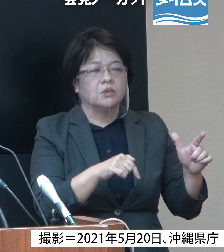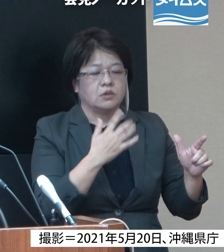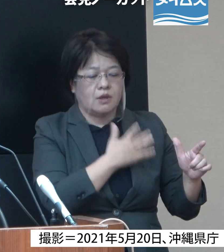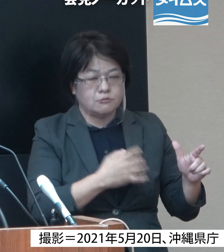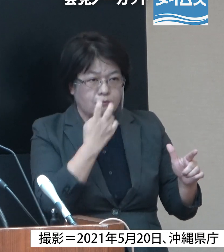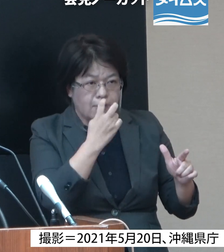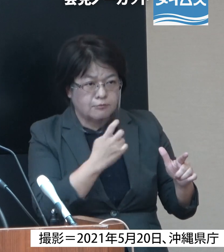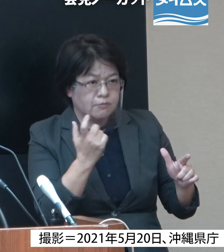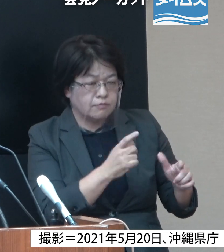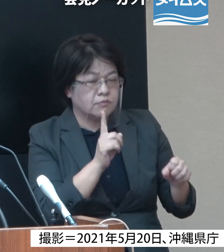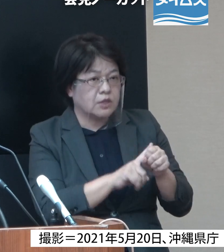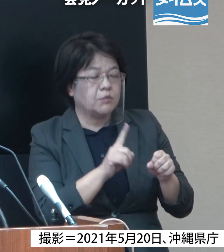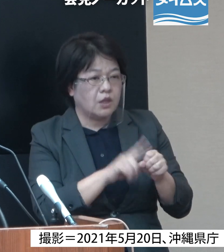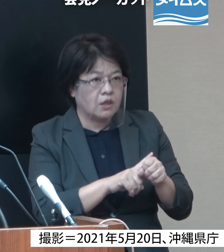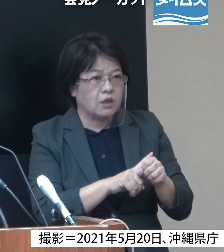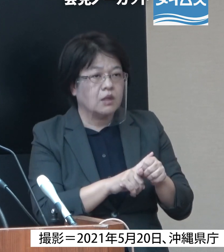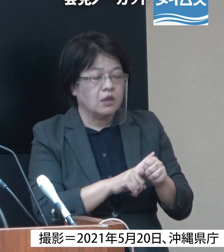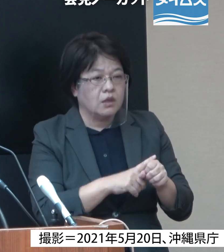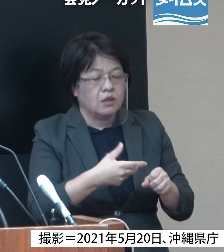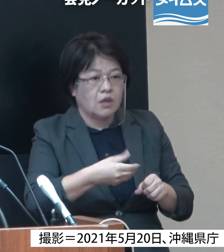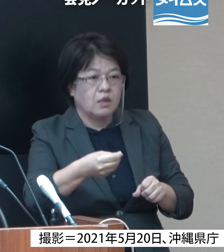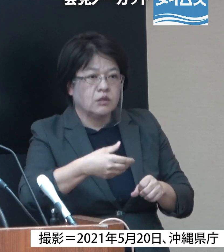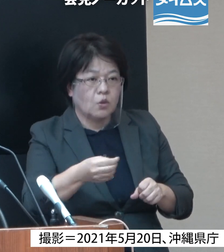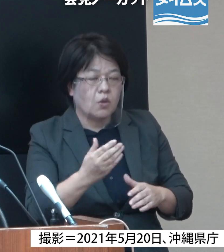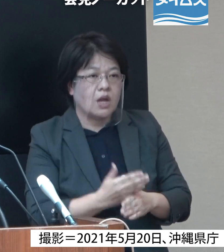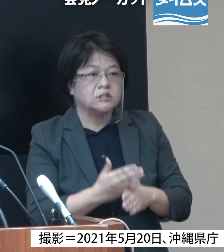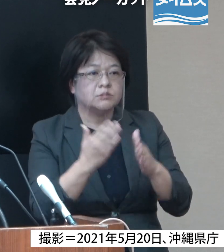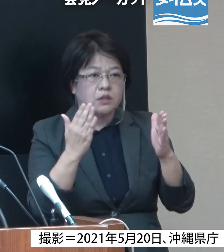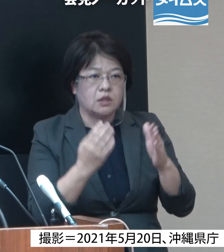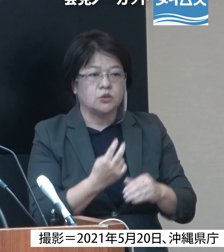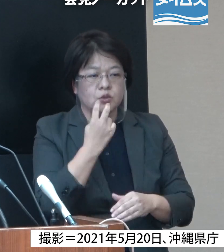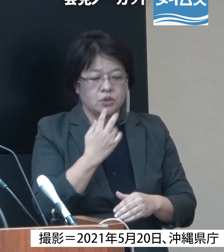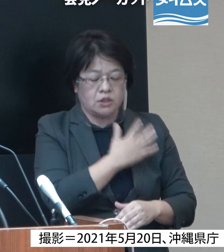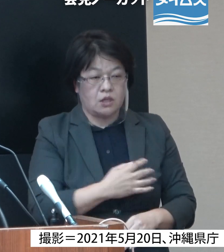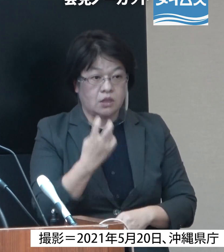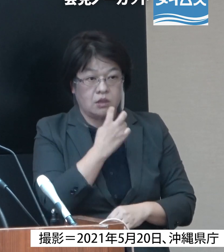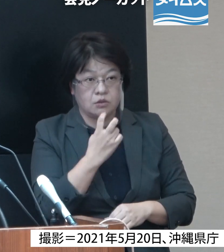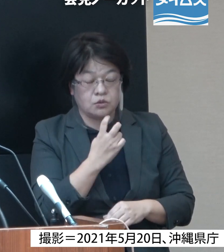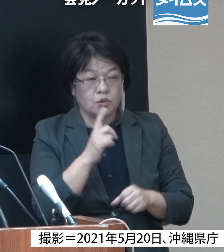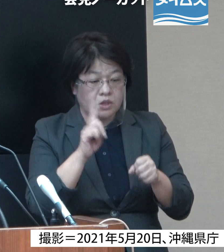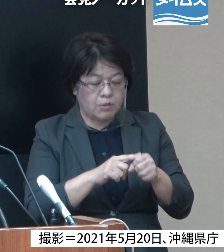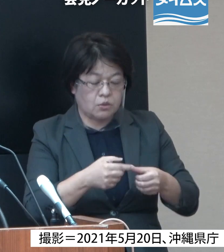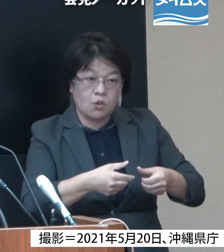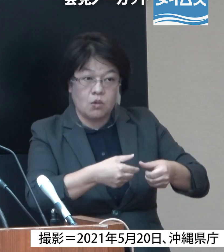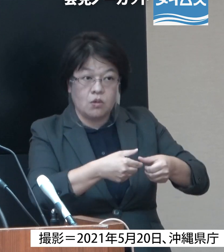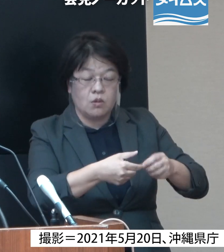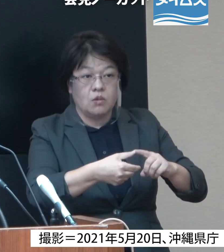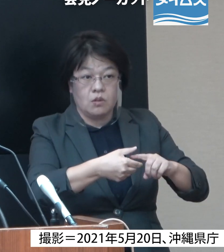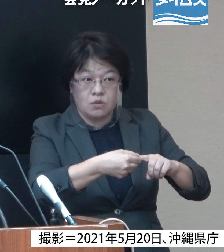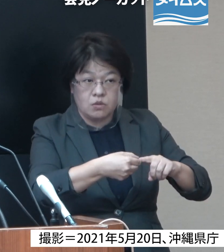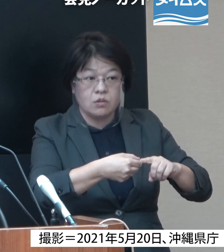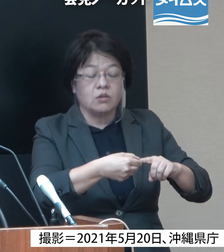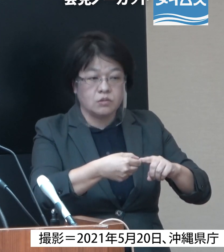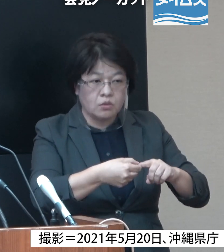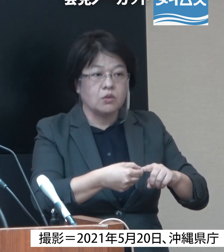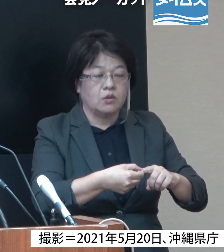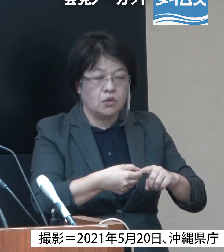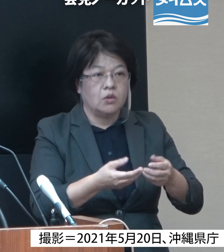徹底のため対応を始めておりますパルスオキシメーターのさらなる確保についても取り組んでまいります。